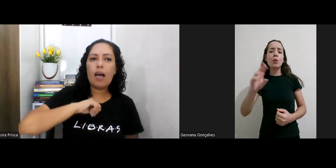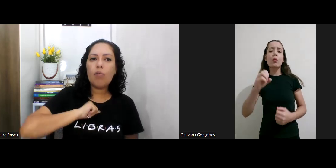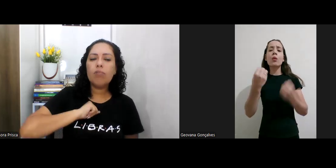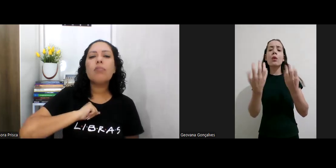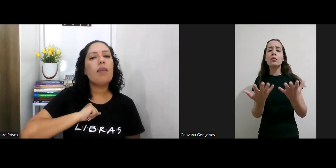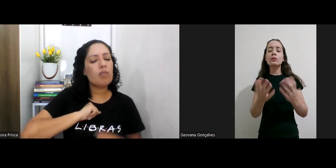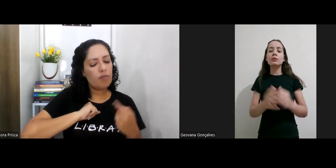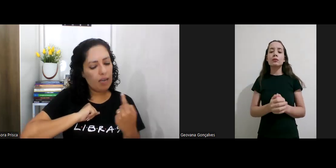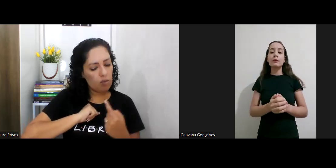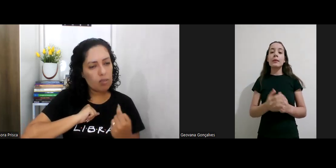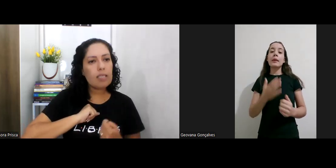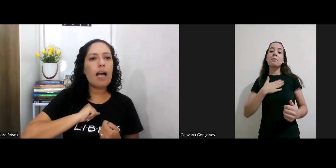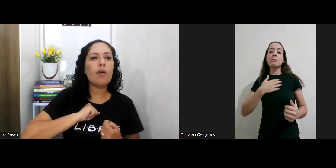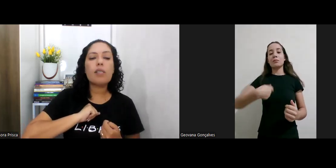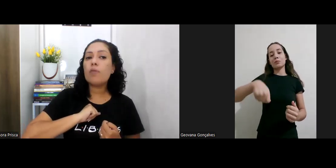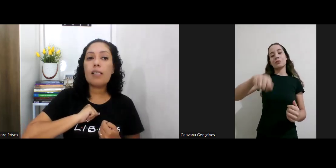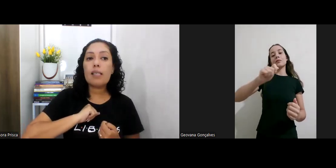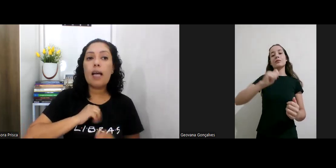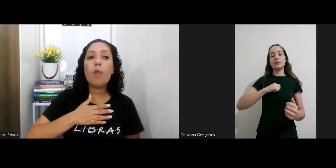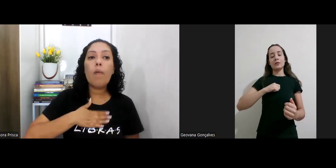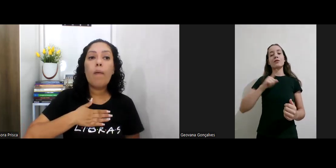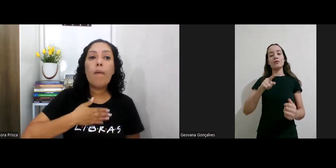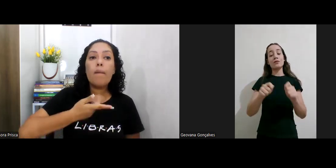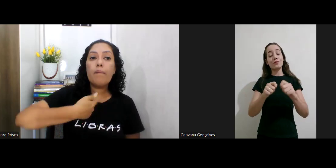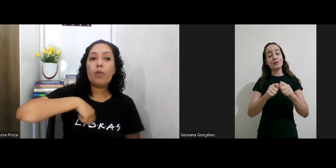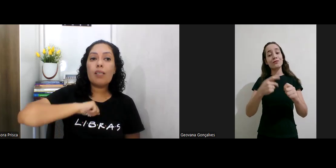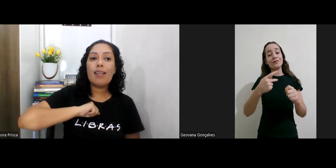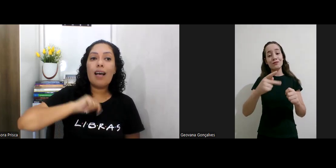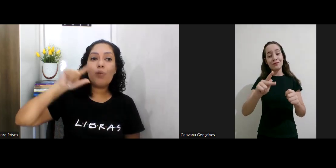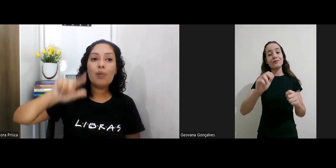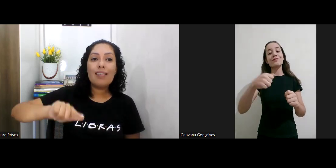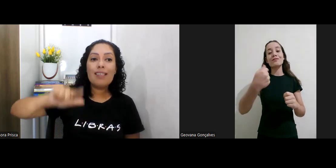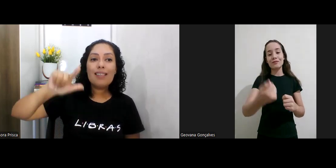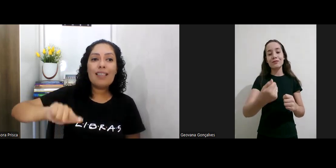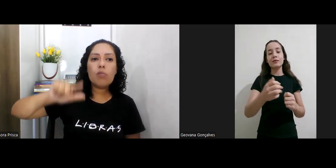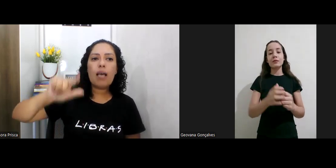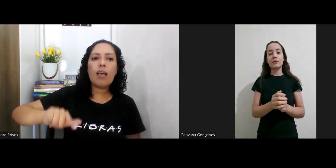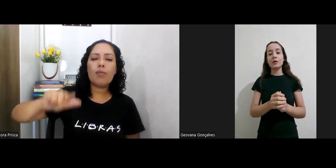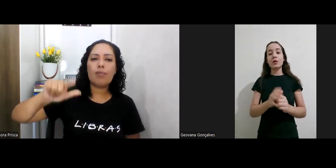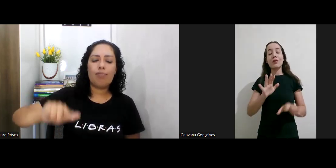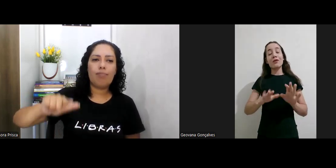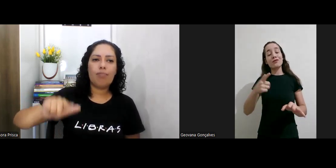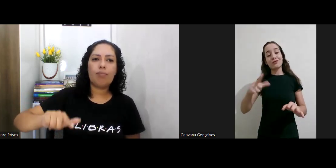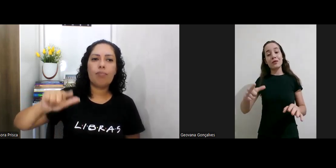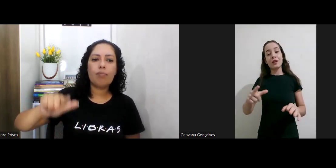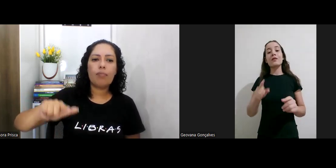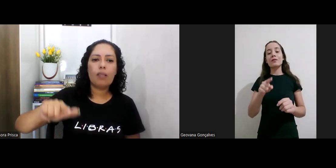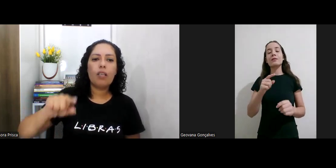Meu sinal, e aí você faz o seu sinal. Se não tem sinal, meu sinal, não tenho.